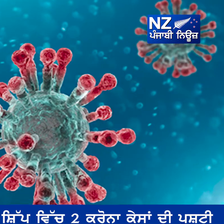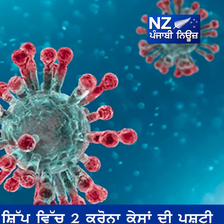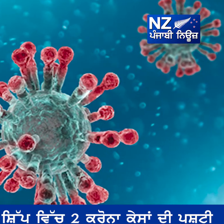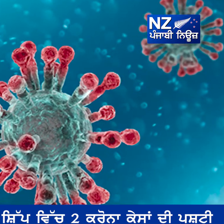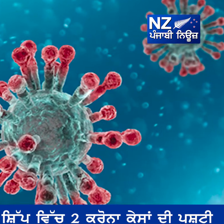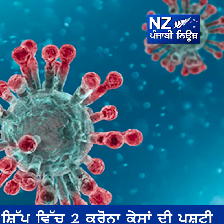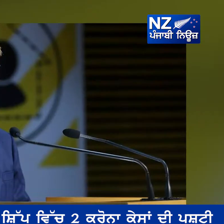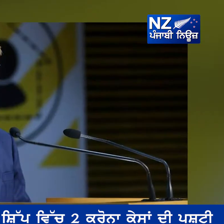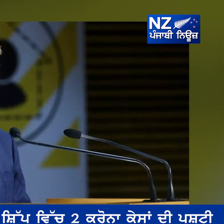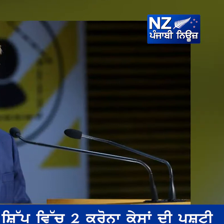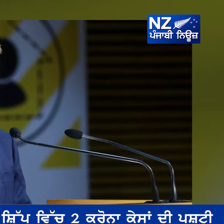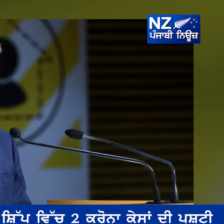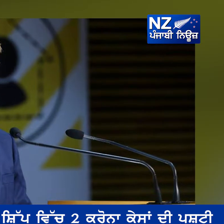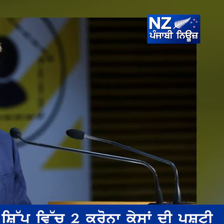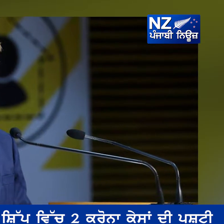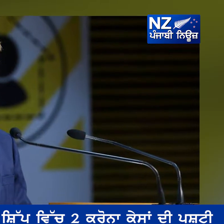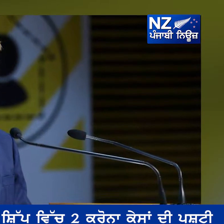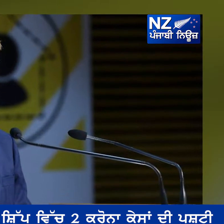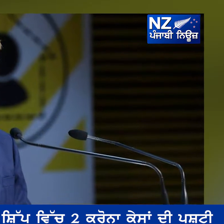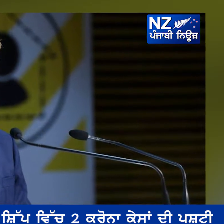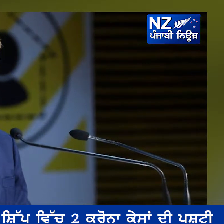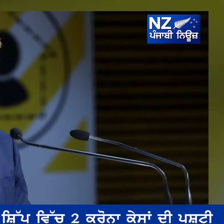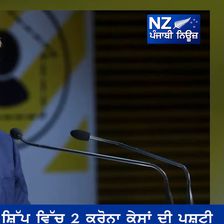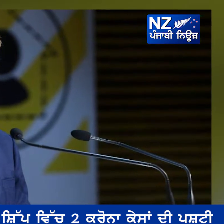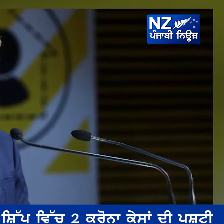ने काम कीता सी यती बीते दिन उसनू करोना दी